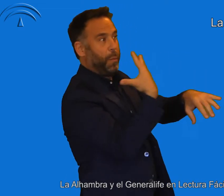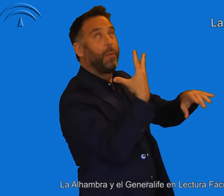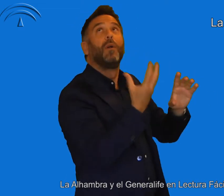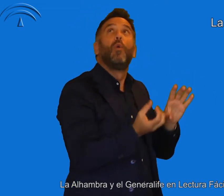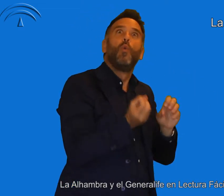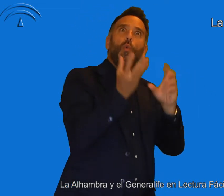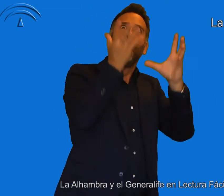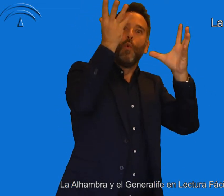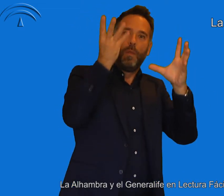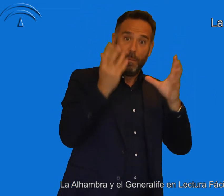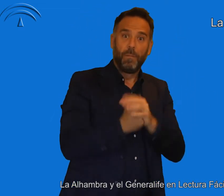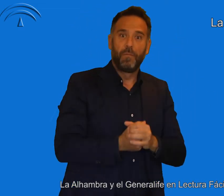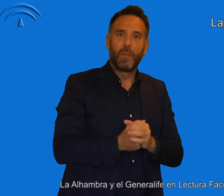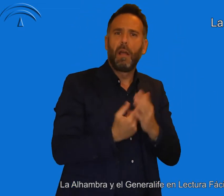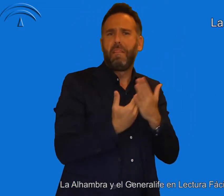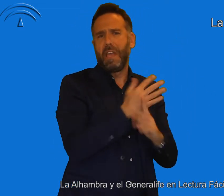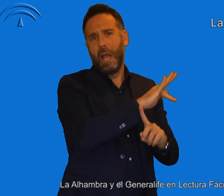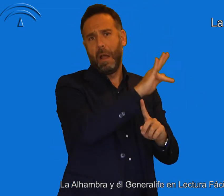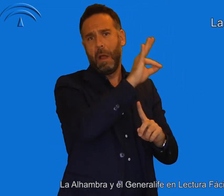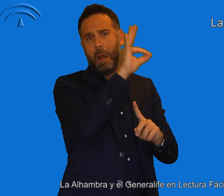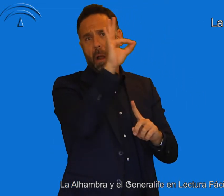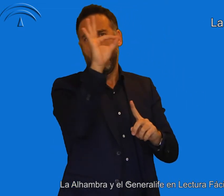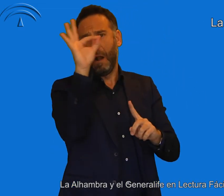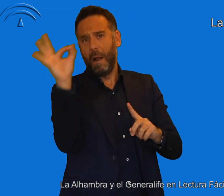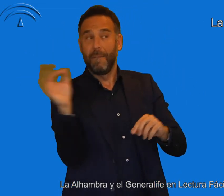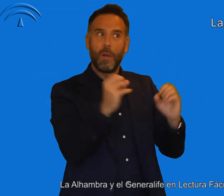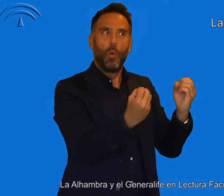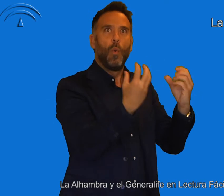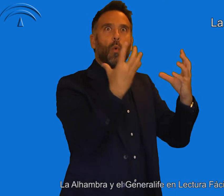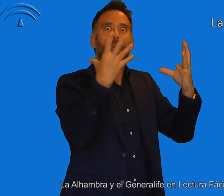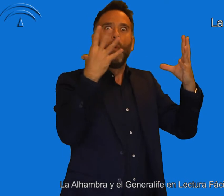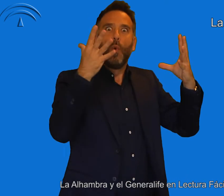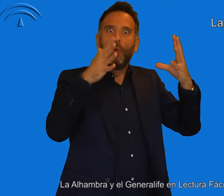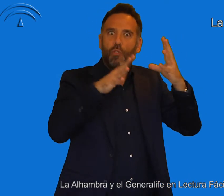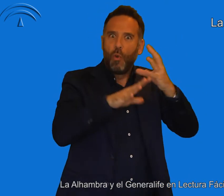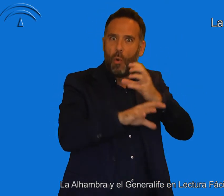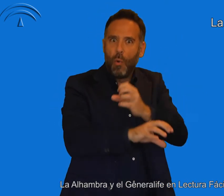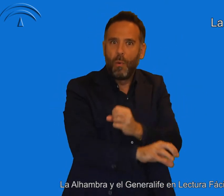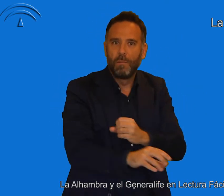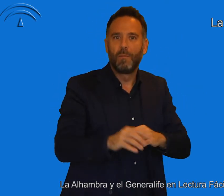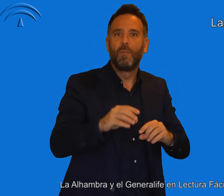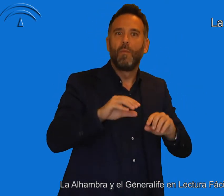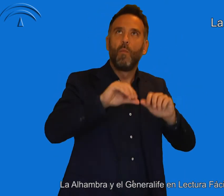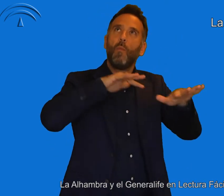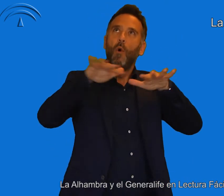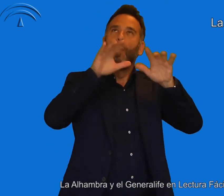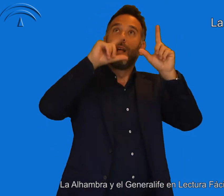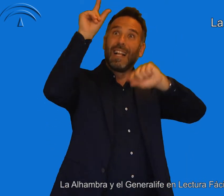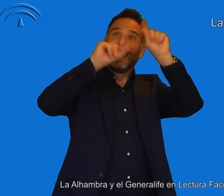ilumina la cúpula. A lo largo del día, las luces y las sombras se mueven sobre los mocárabes.